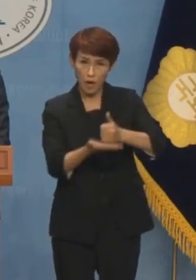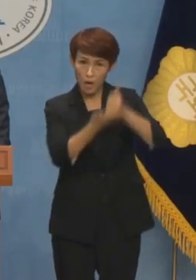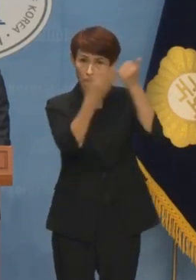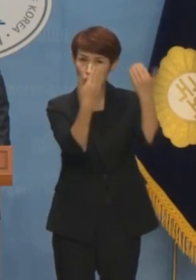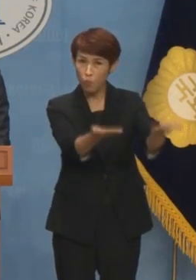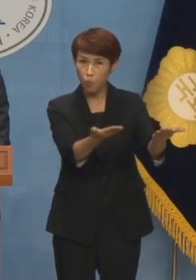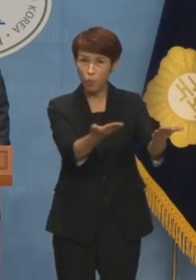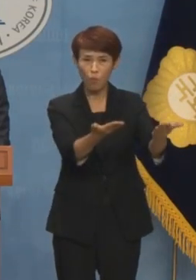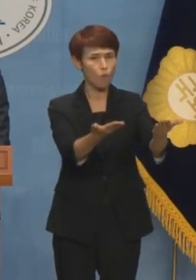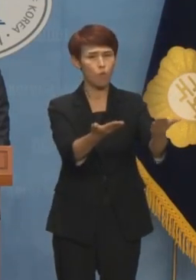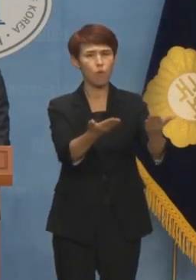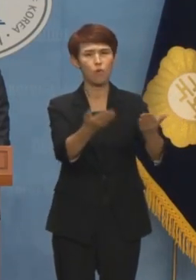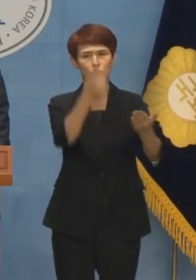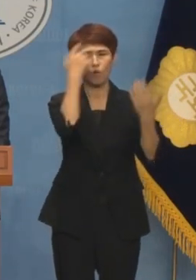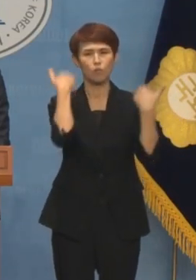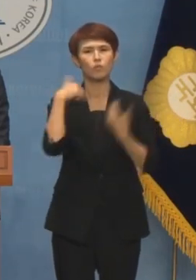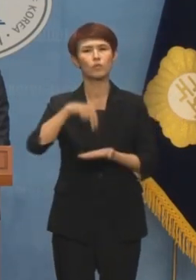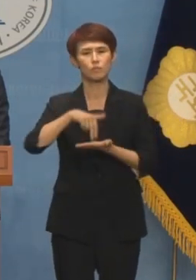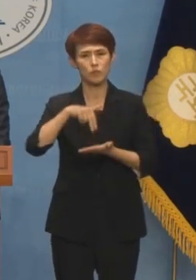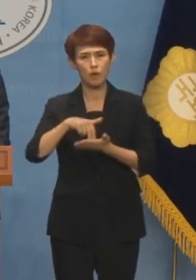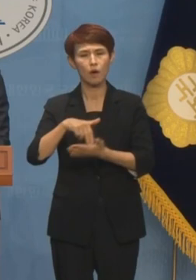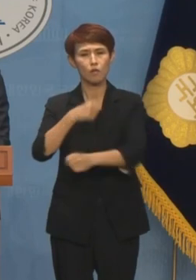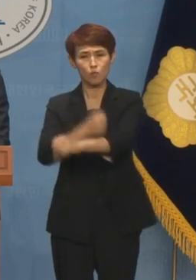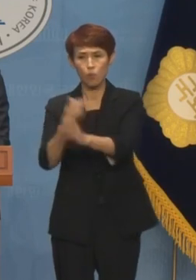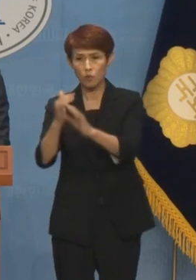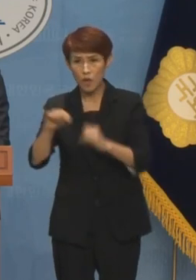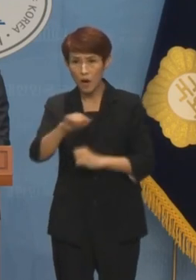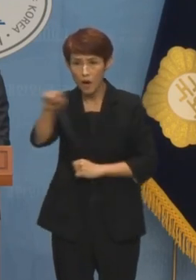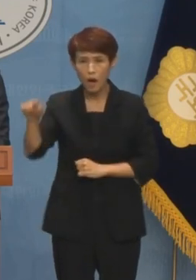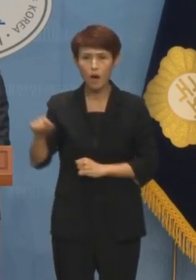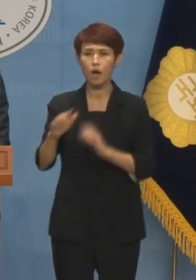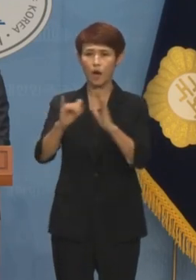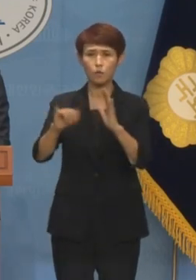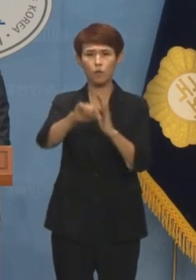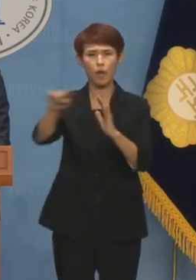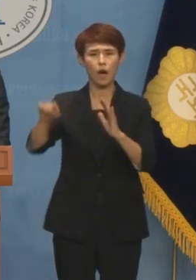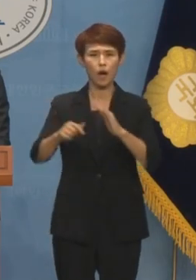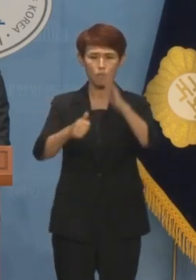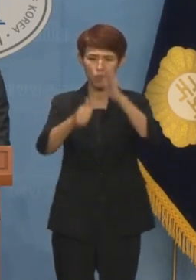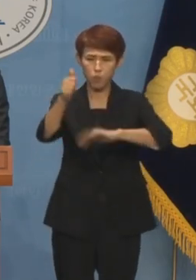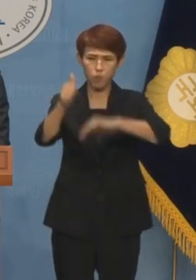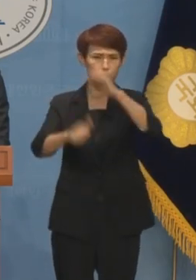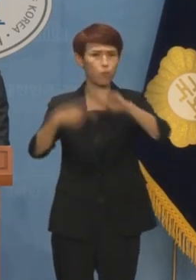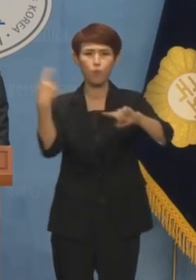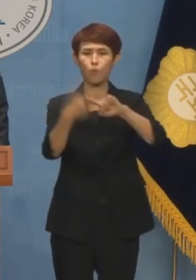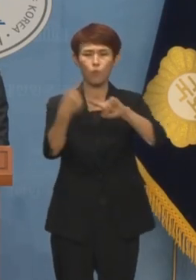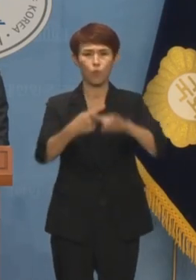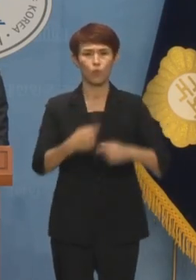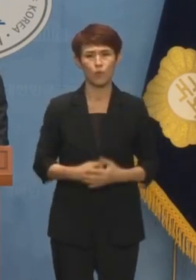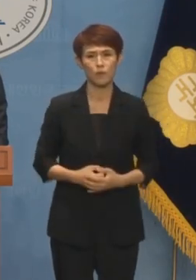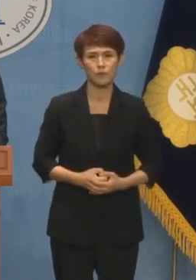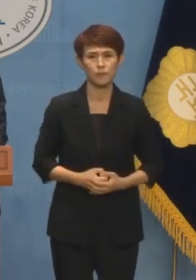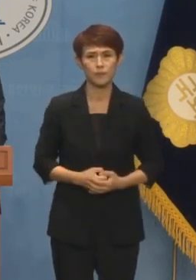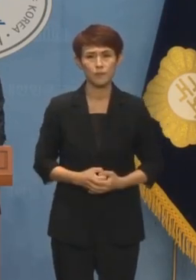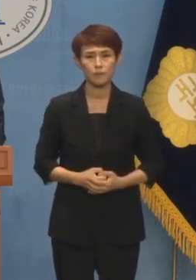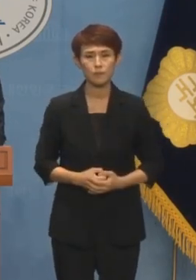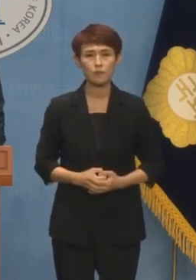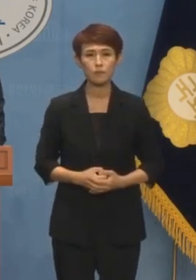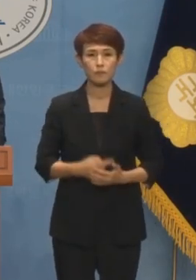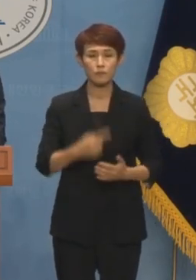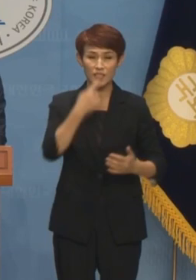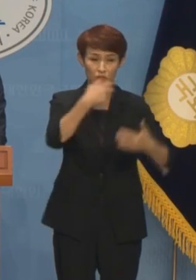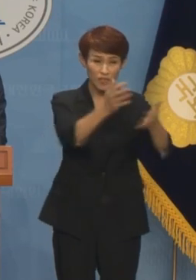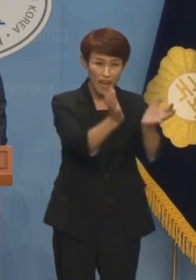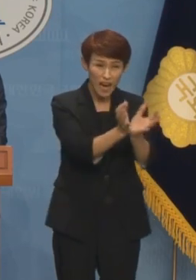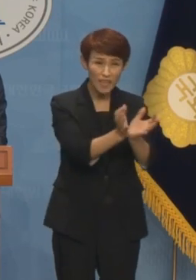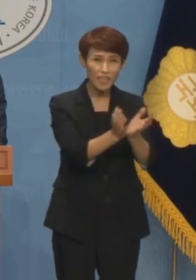것은 국가 유공자뿐만 아니라 그 유족들마저도 모욕하고 우롱하는 것입니다. 민주당이